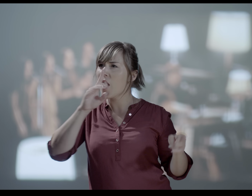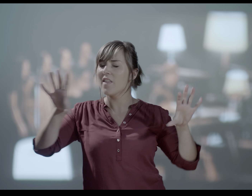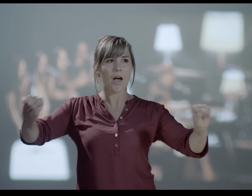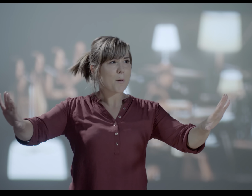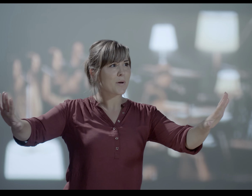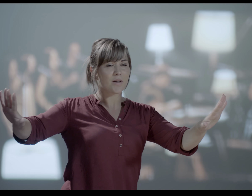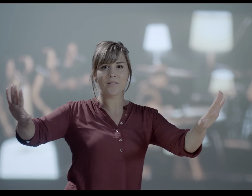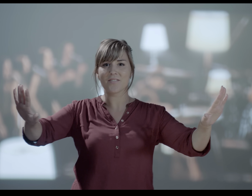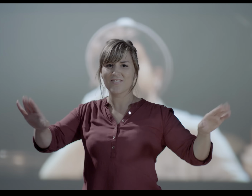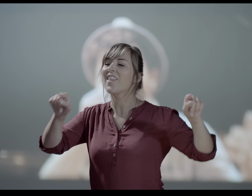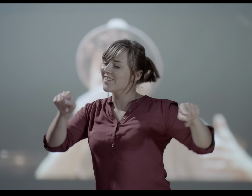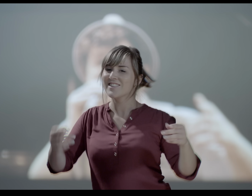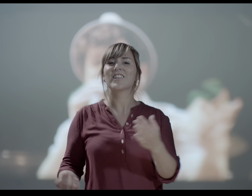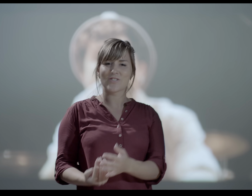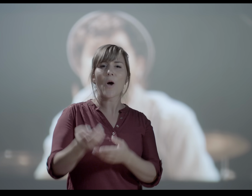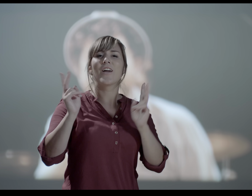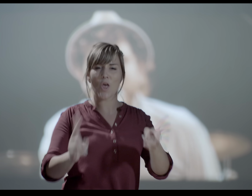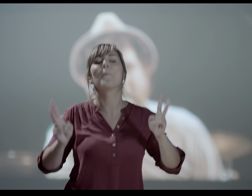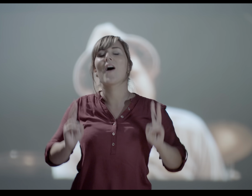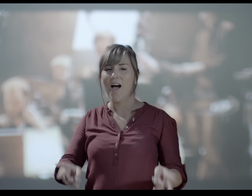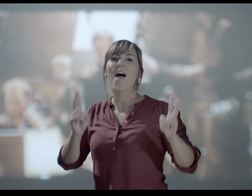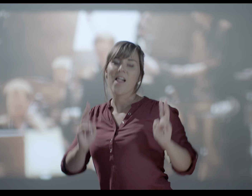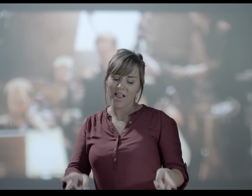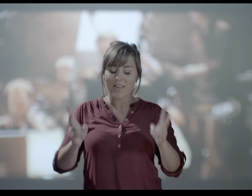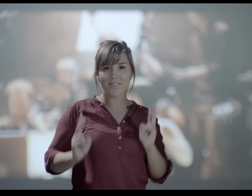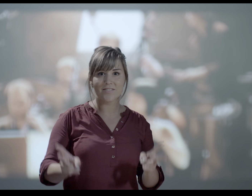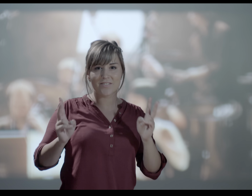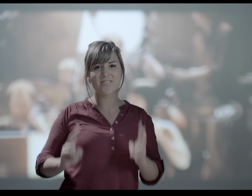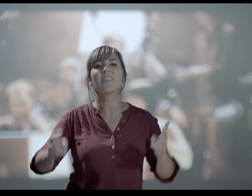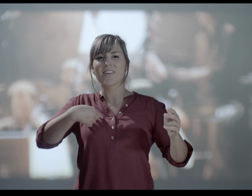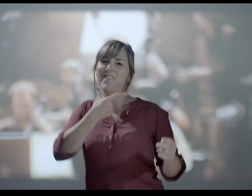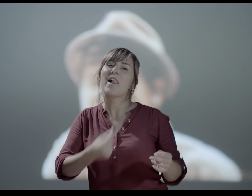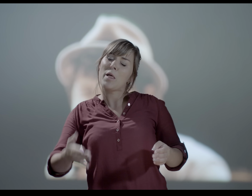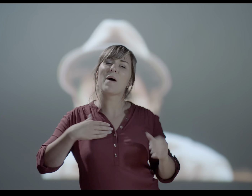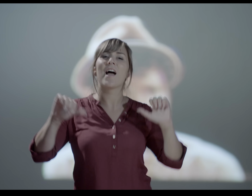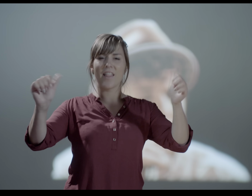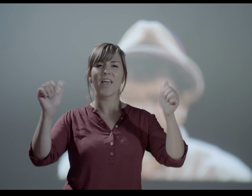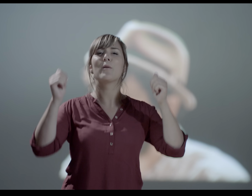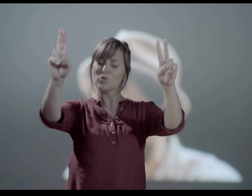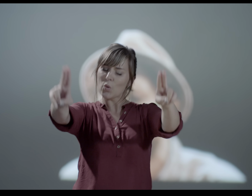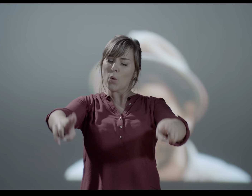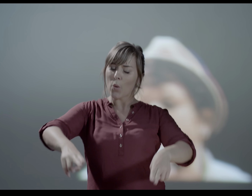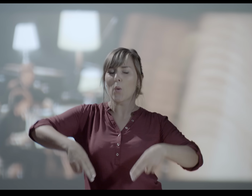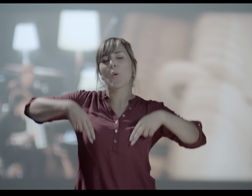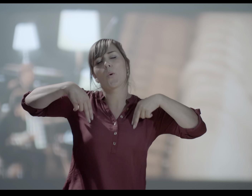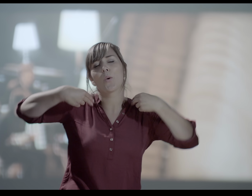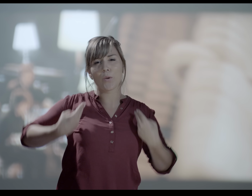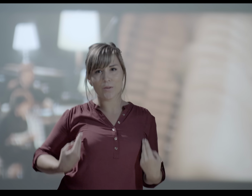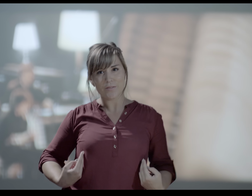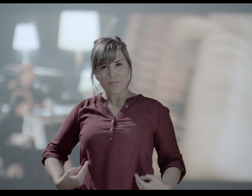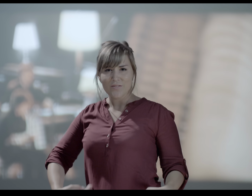Welt nur Attrappe Das ist das neue Normal Ich will mein Leben zurück